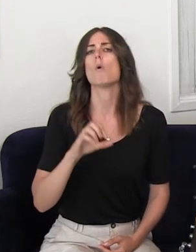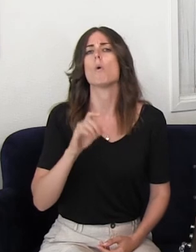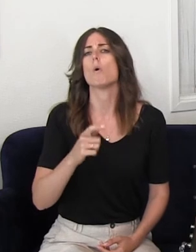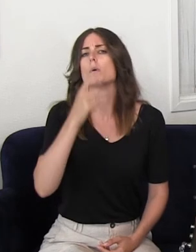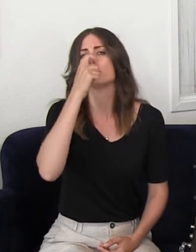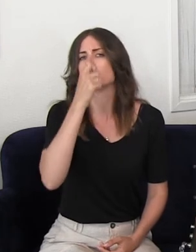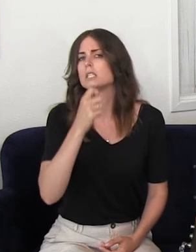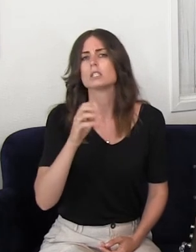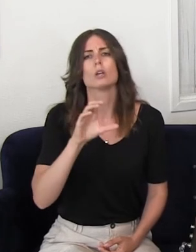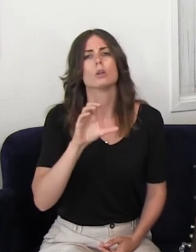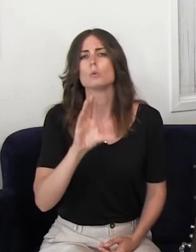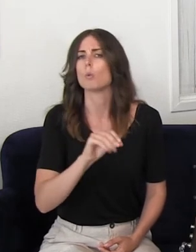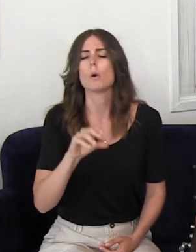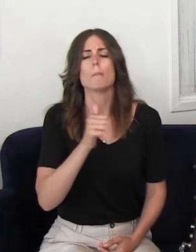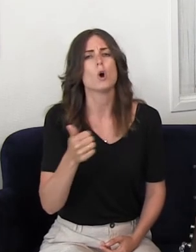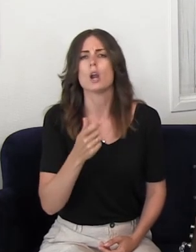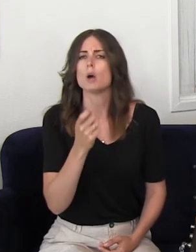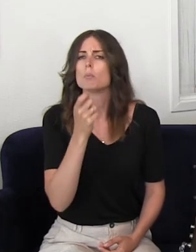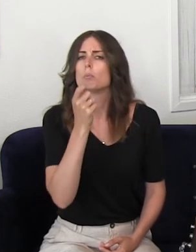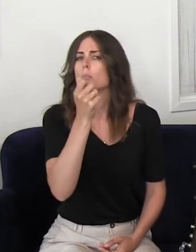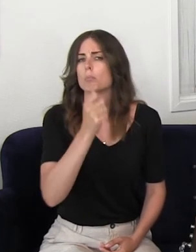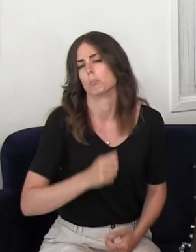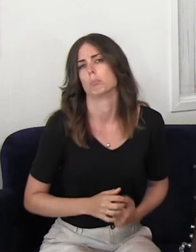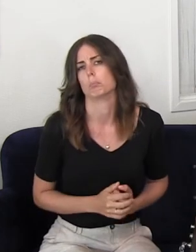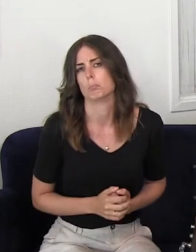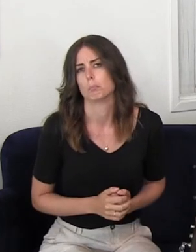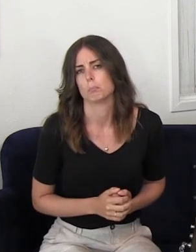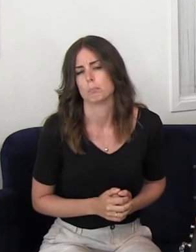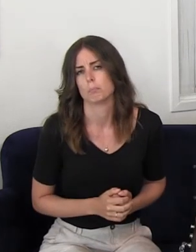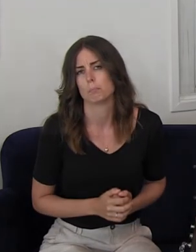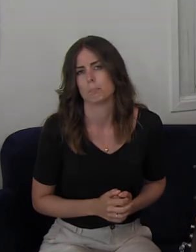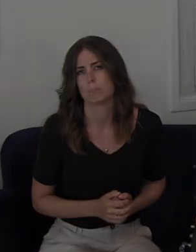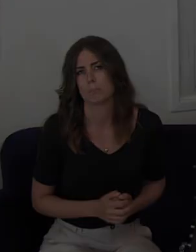det är sant, det var med mycket det.